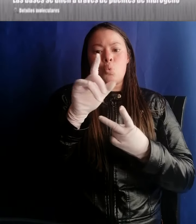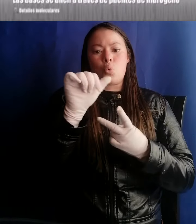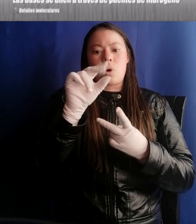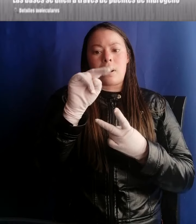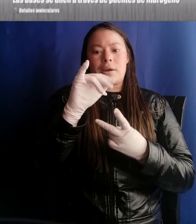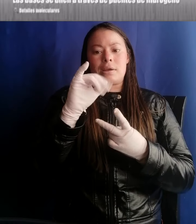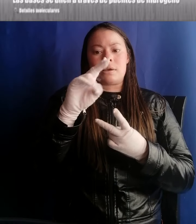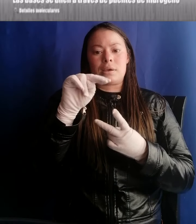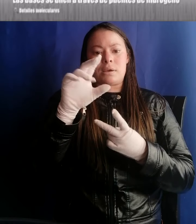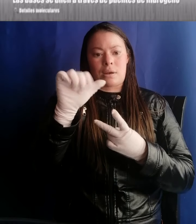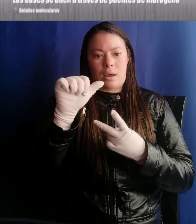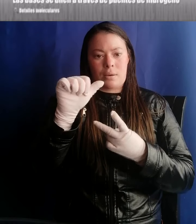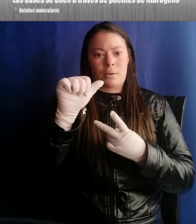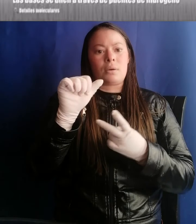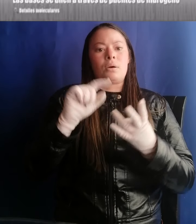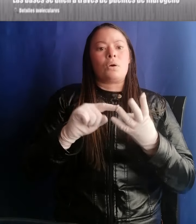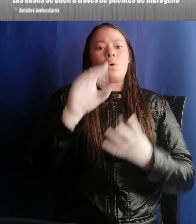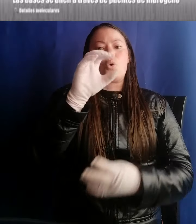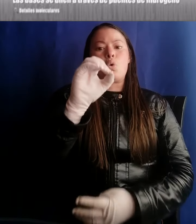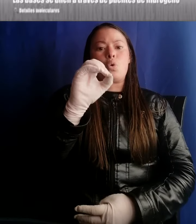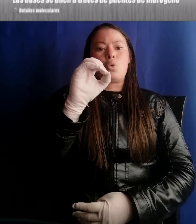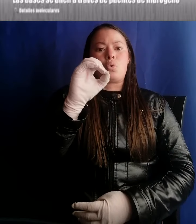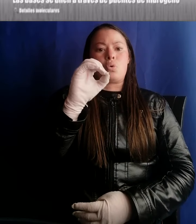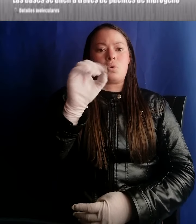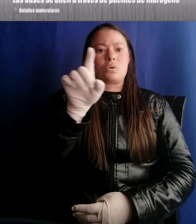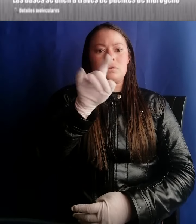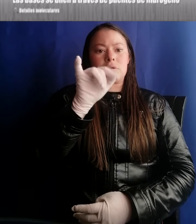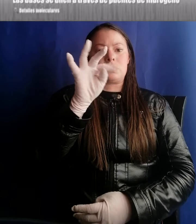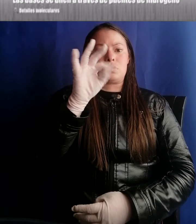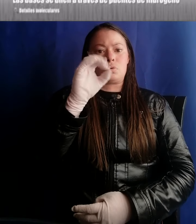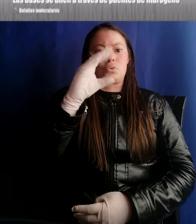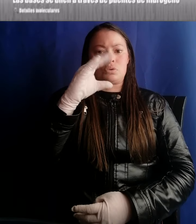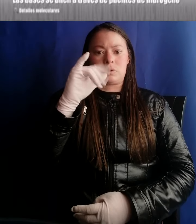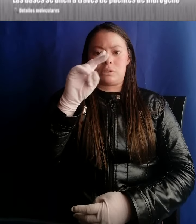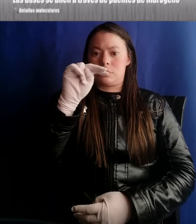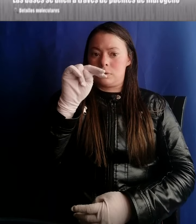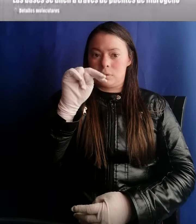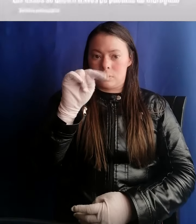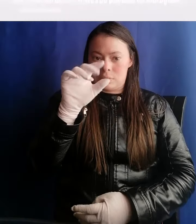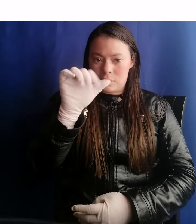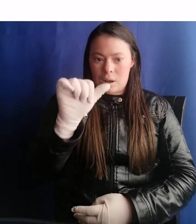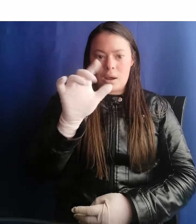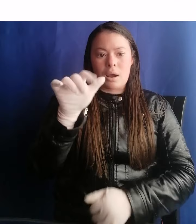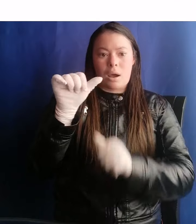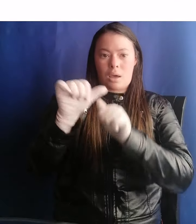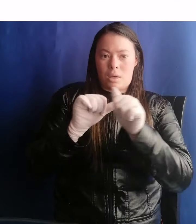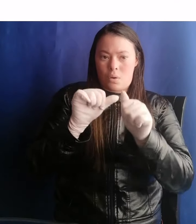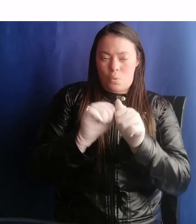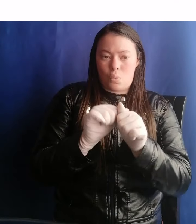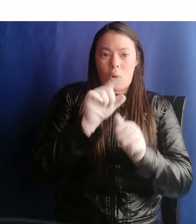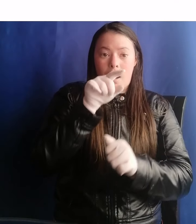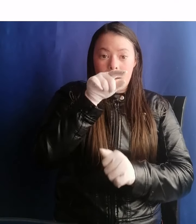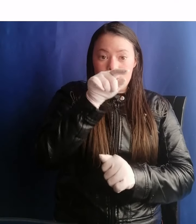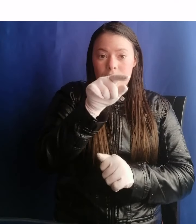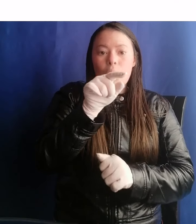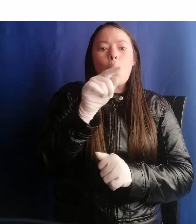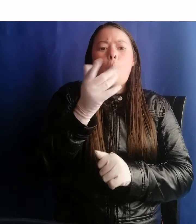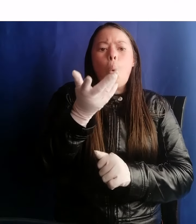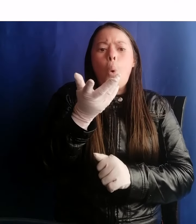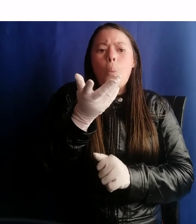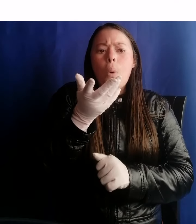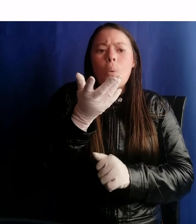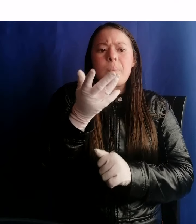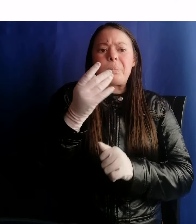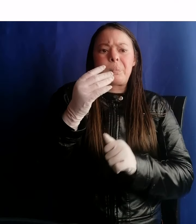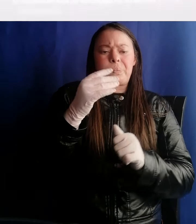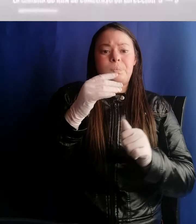a través de puentes de hidrógeno, pero en la transcripción estos se rompen por la acción enzimática. En la burbuja de transcripción se construye